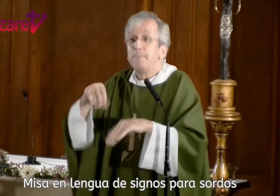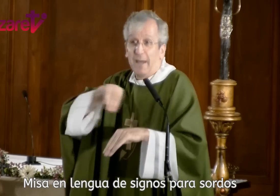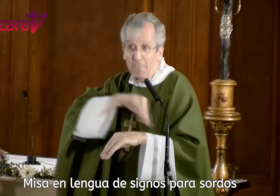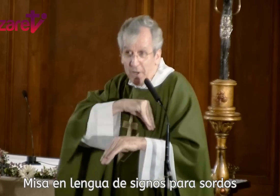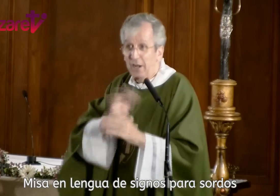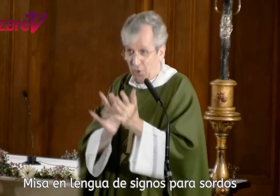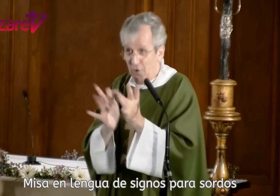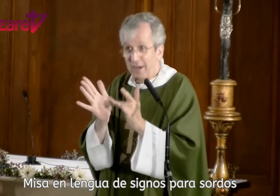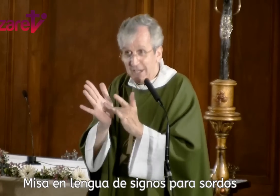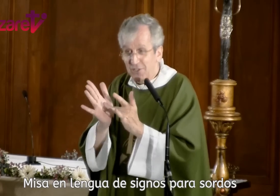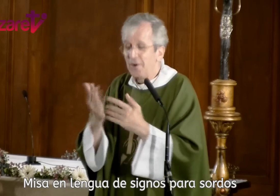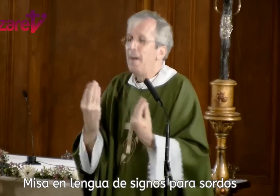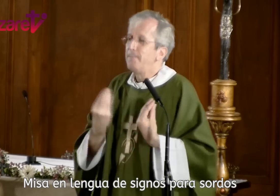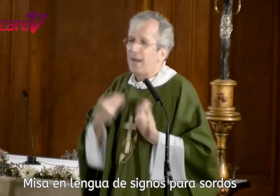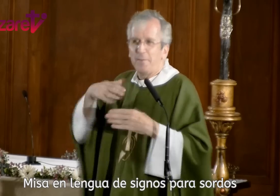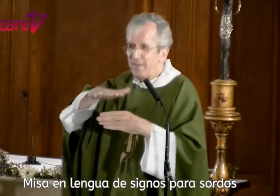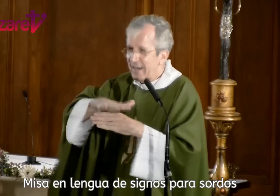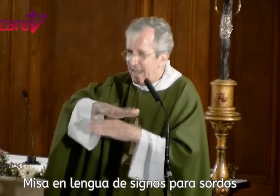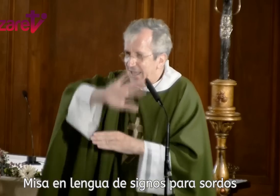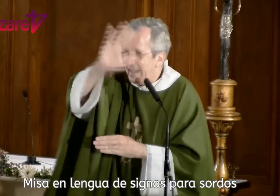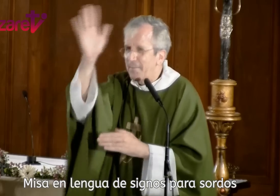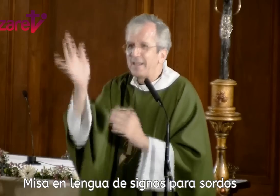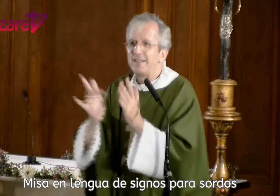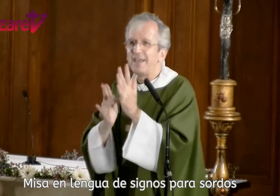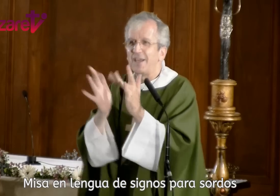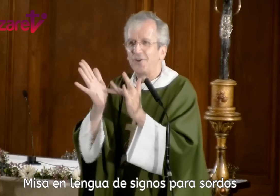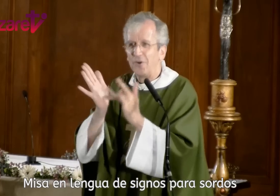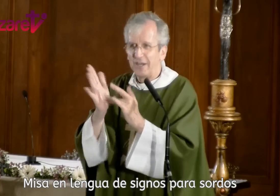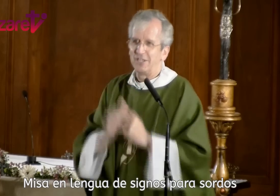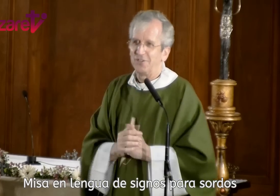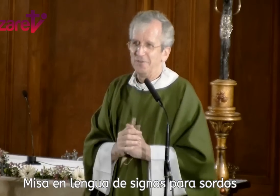para morir con Cristo, para vivir eternamente con Cristo.